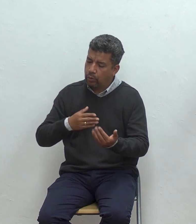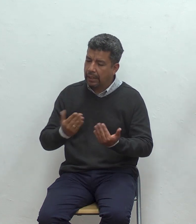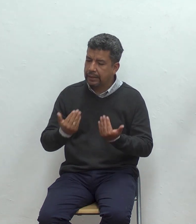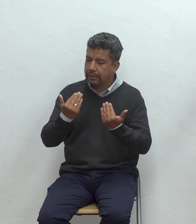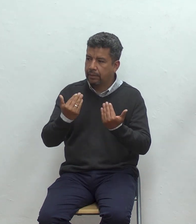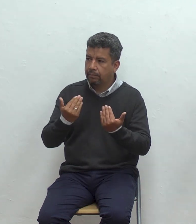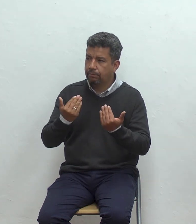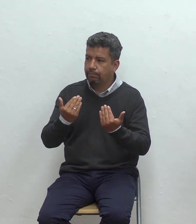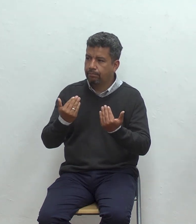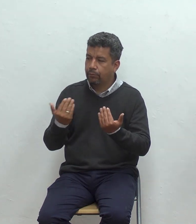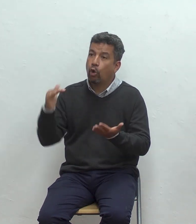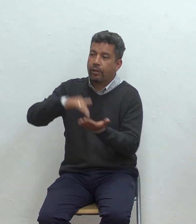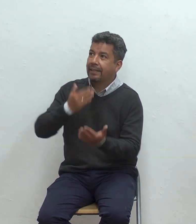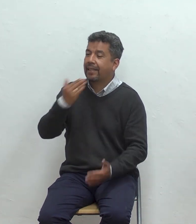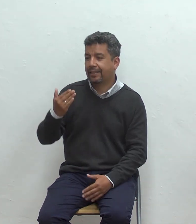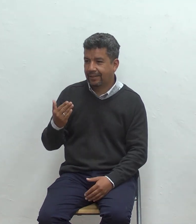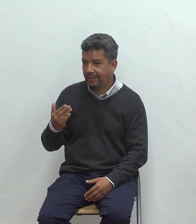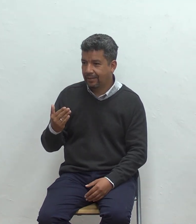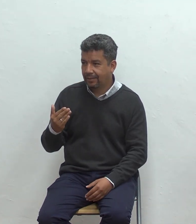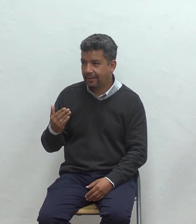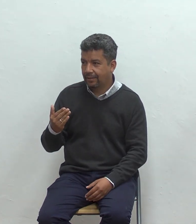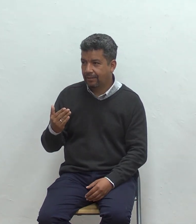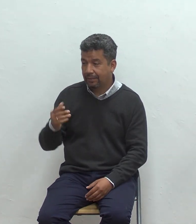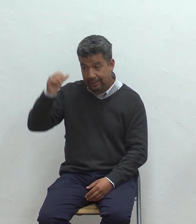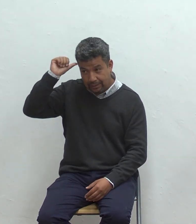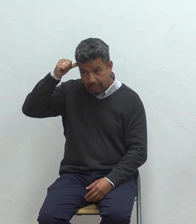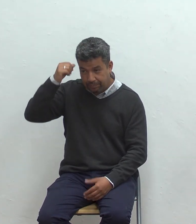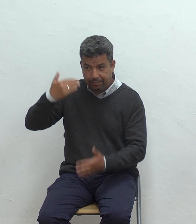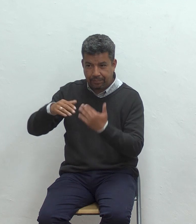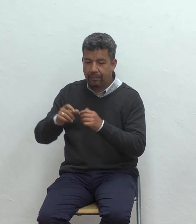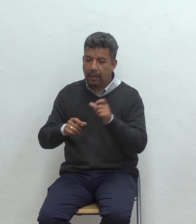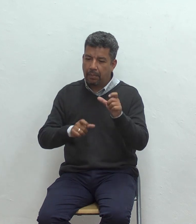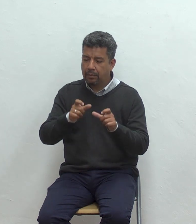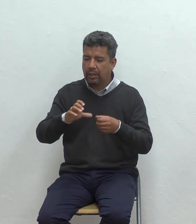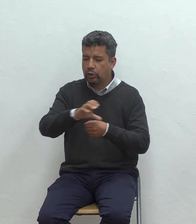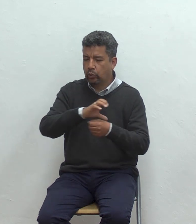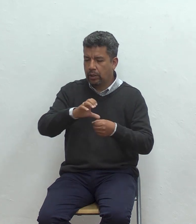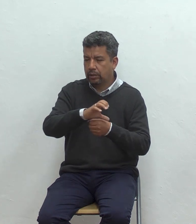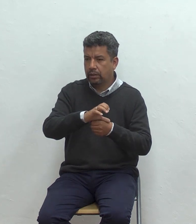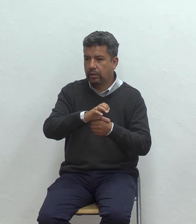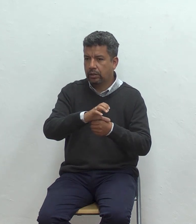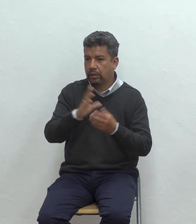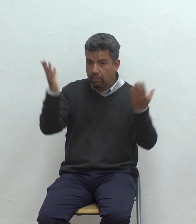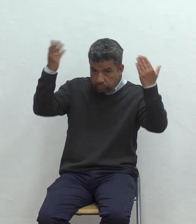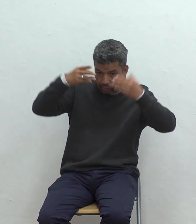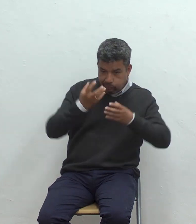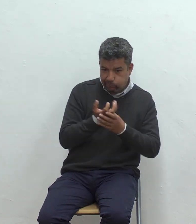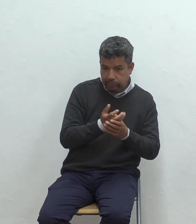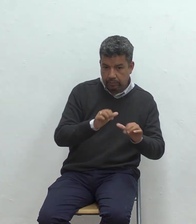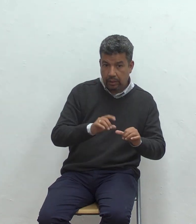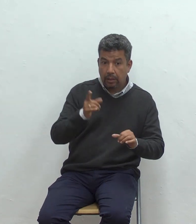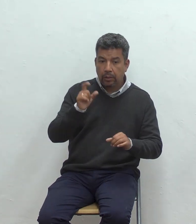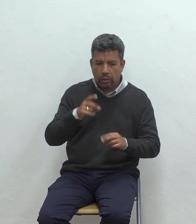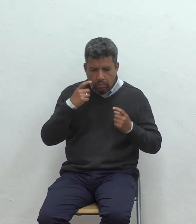decir gracias. ¿Se acuerdan que había gente que hay unas ciudades de refugio? Y si alguien lo